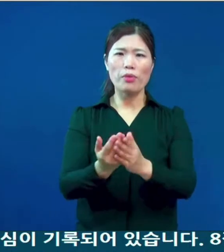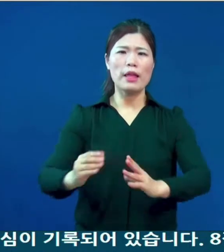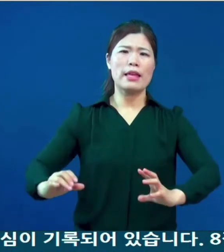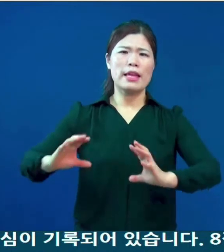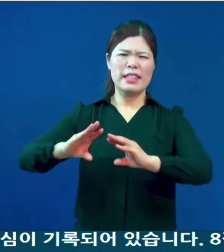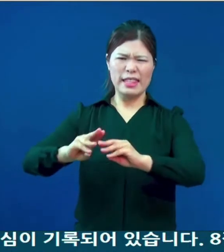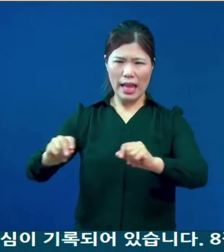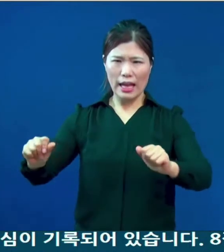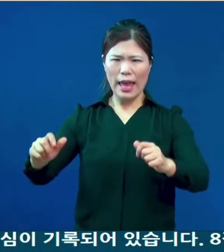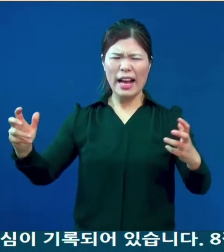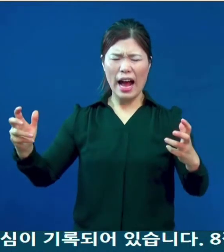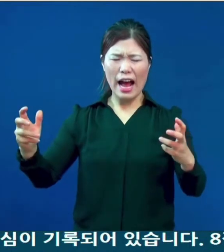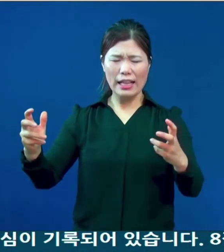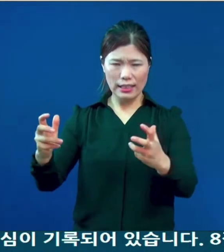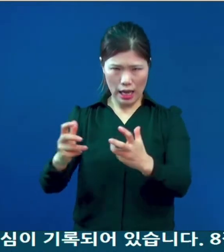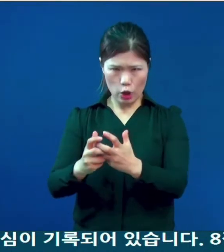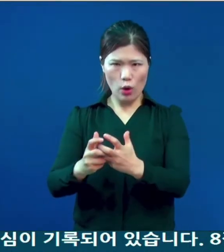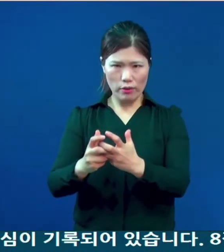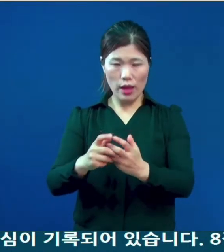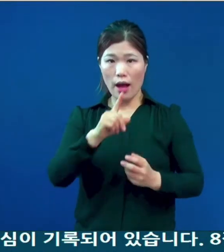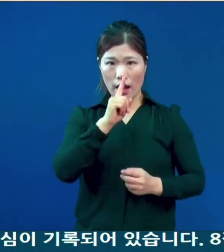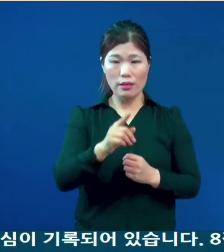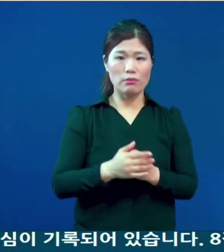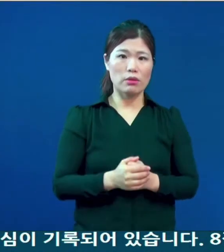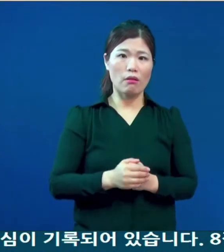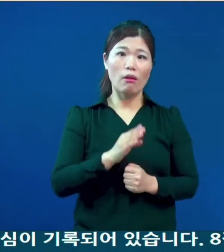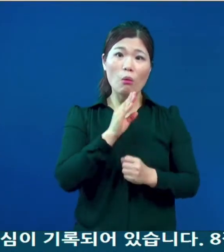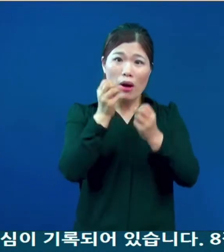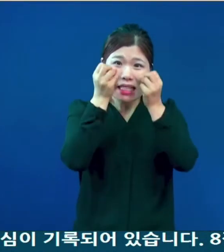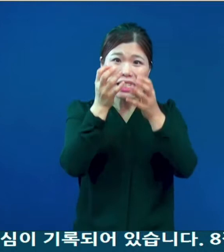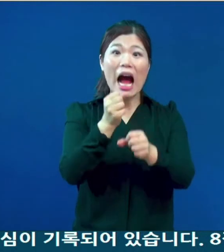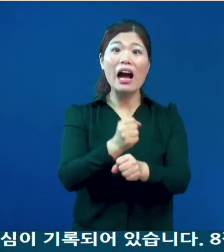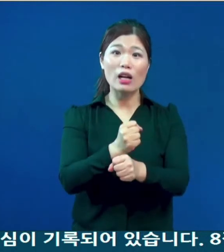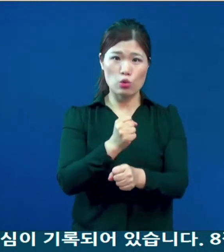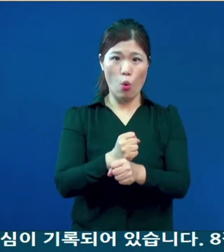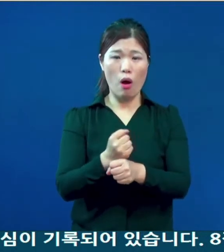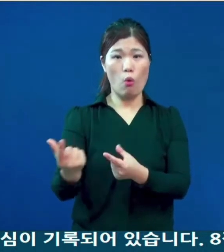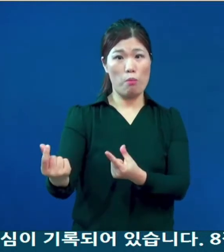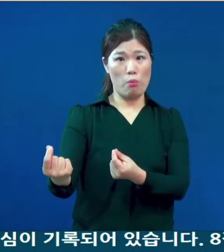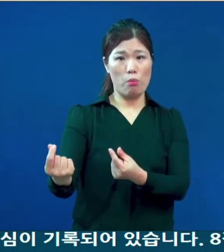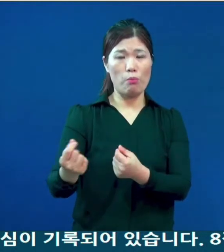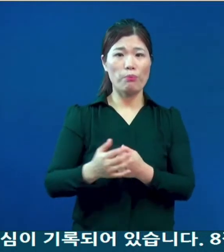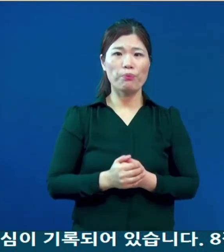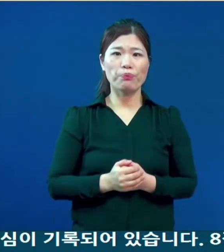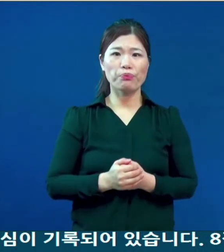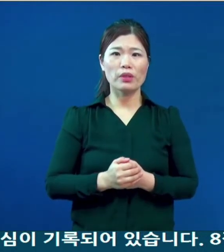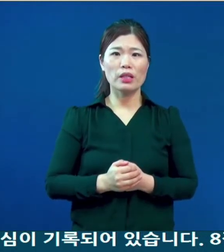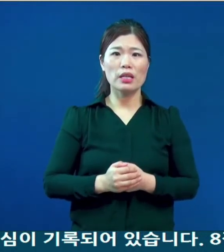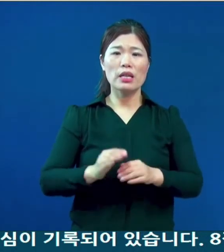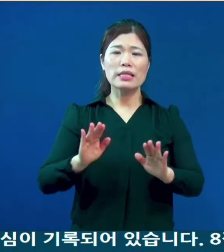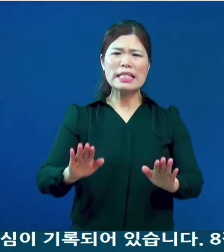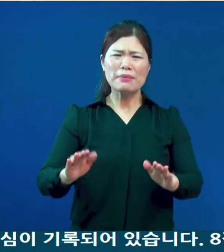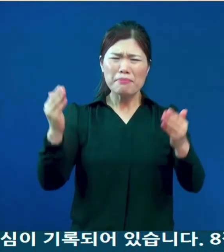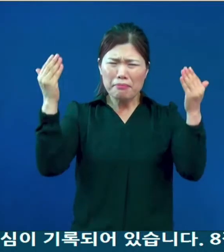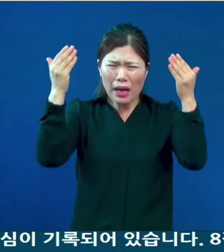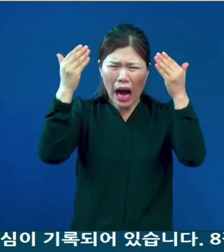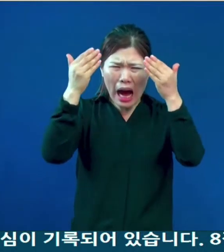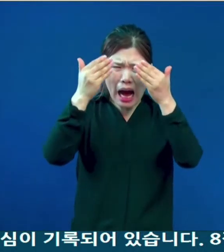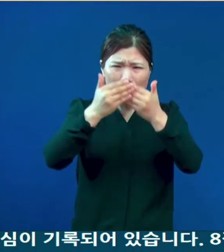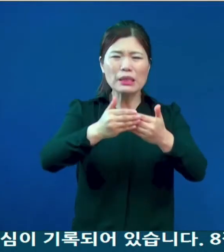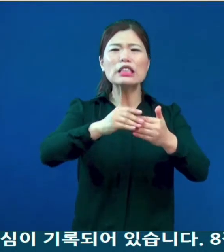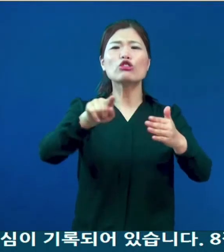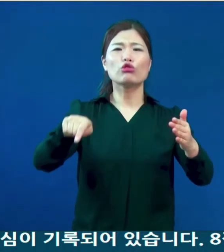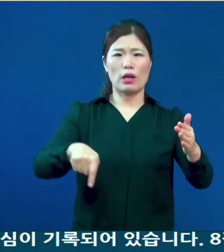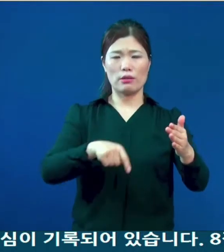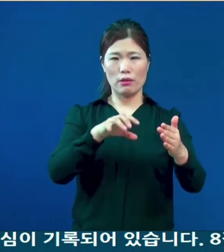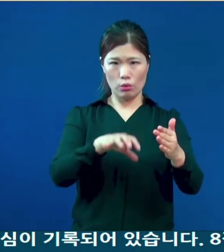가득하게 되었더라. 아멘. 마치 창조의 기사를 보는 것과 같습니다. 이 시간 암흑에 관한 많은 말씀들